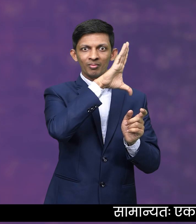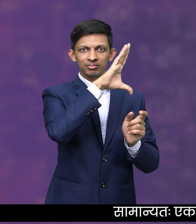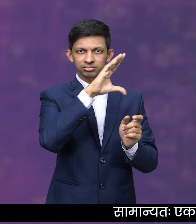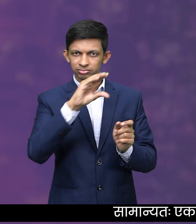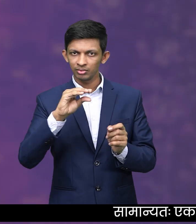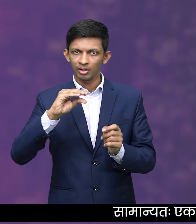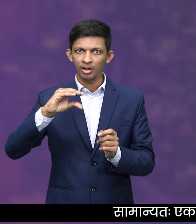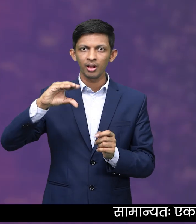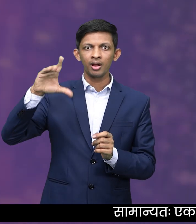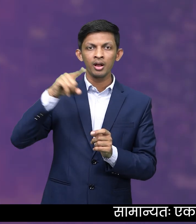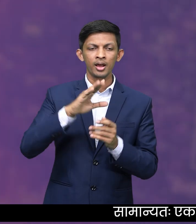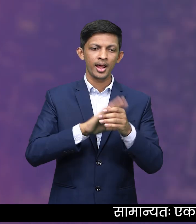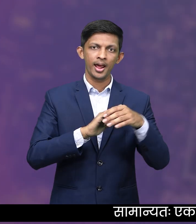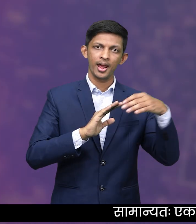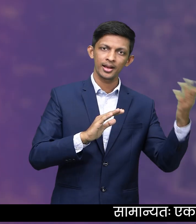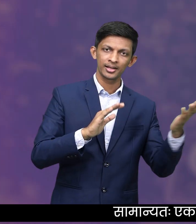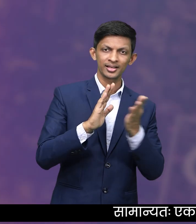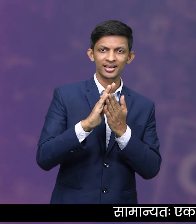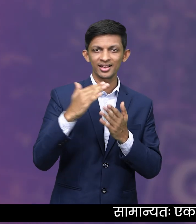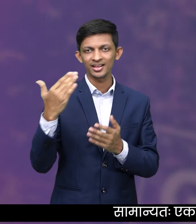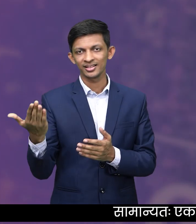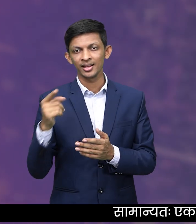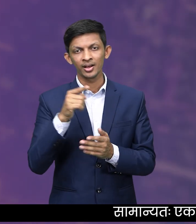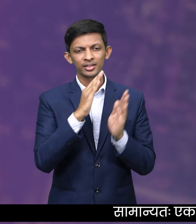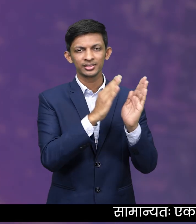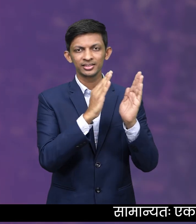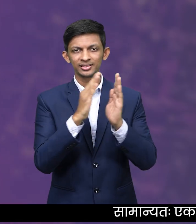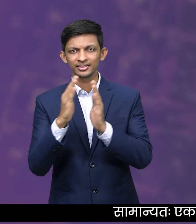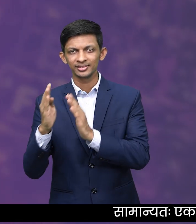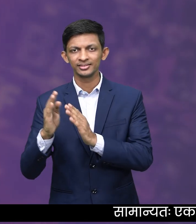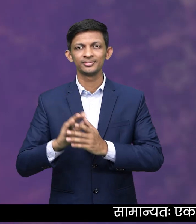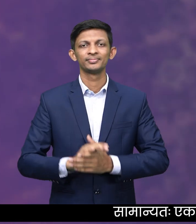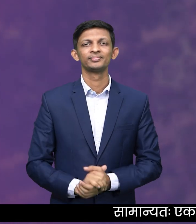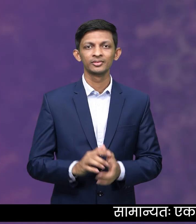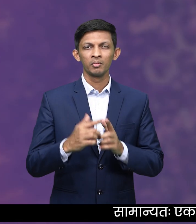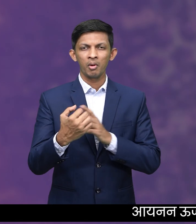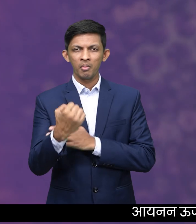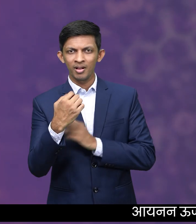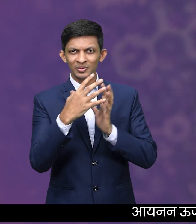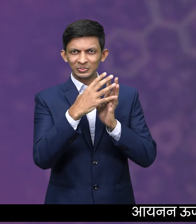सामान्यतः एक आवर्त में बाएं से दाएं बढ़ती जाती है। आयनन ऊर्जा